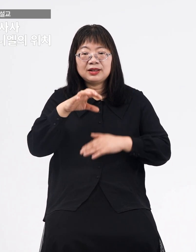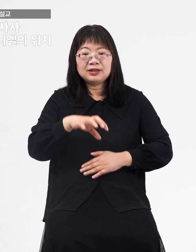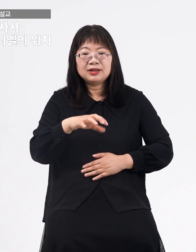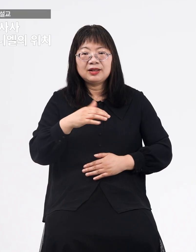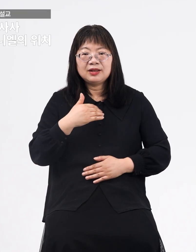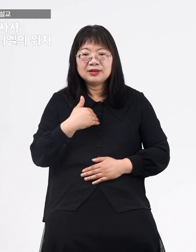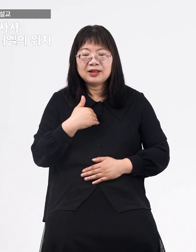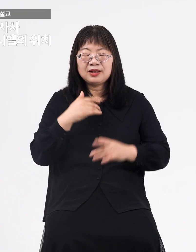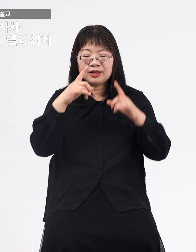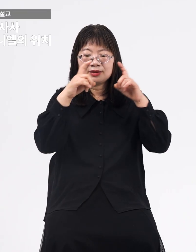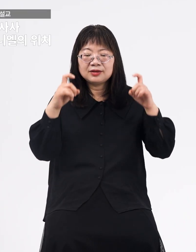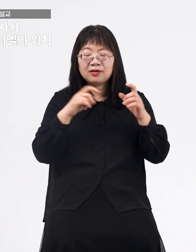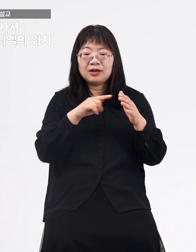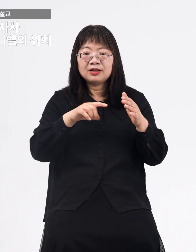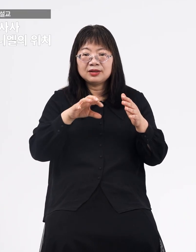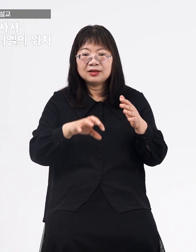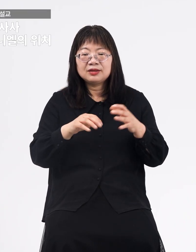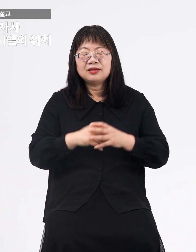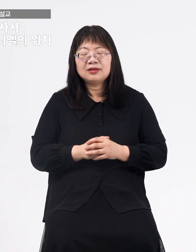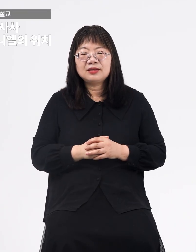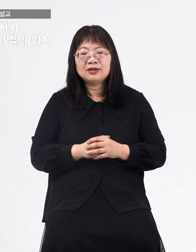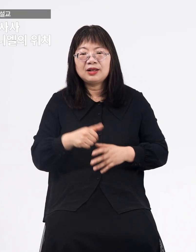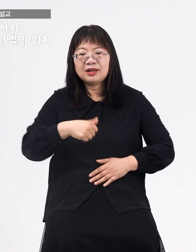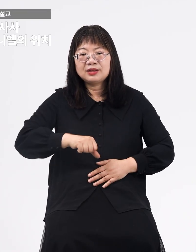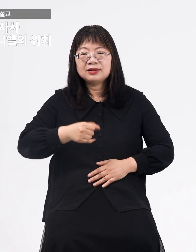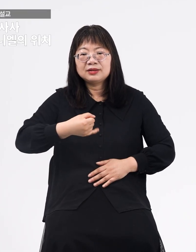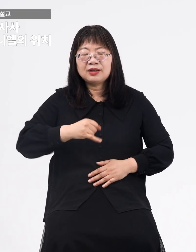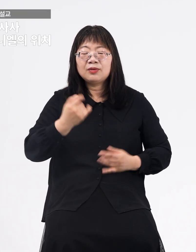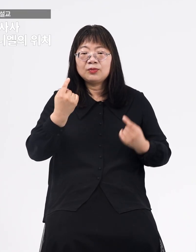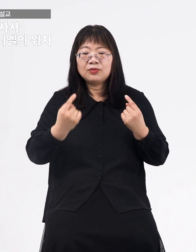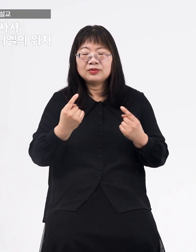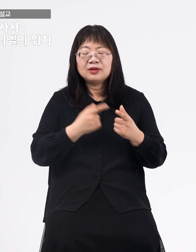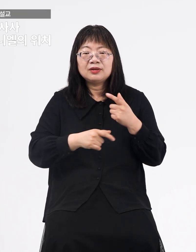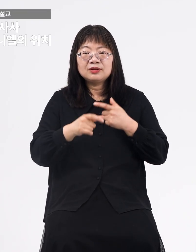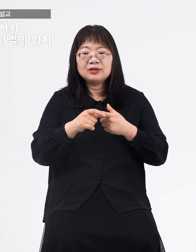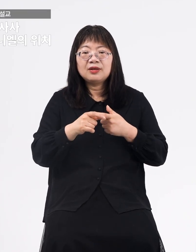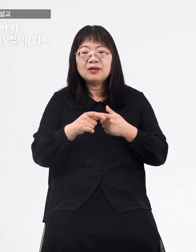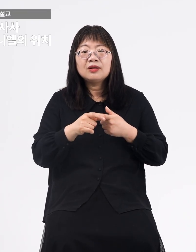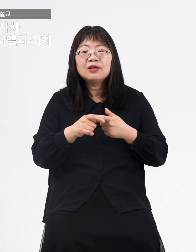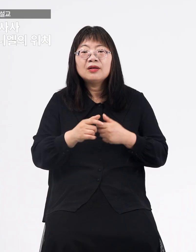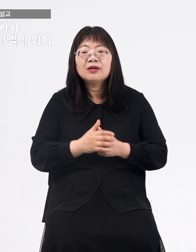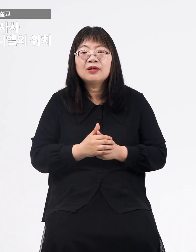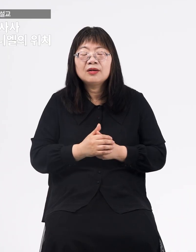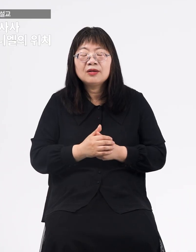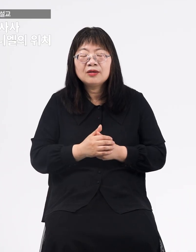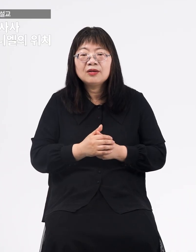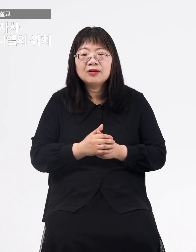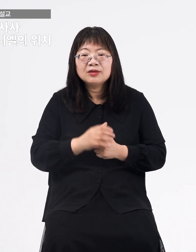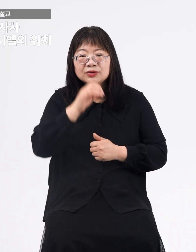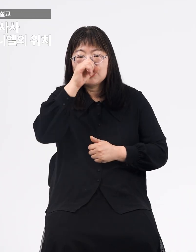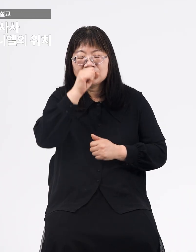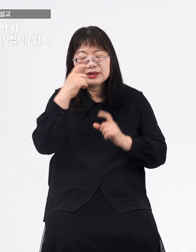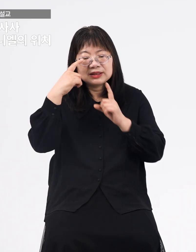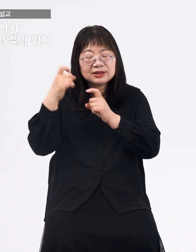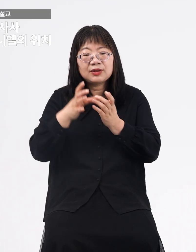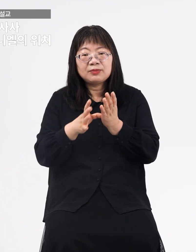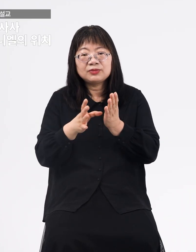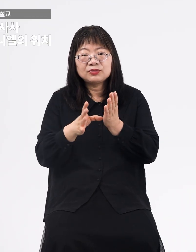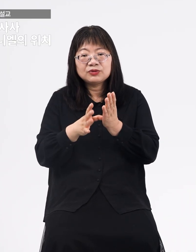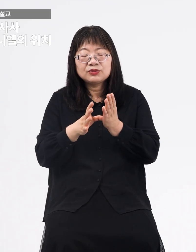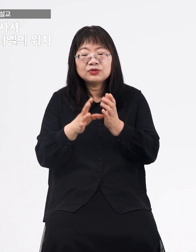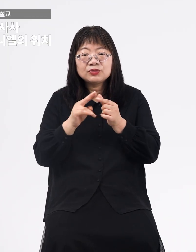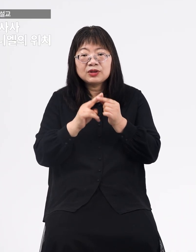내 성 안에서 아들이나 딸보다 나은 기념물과, 여기 기념물이라는 말이